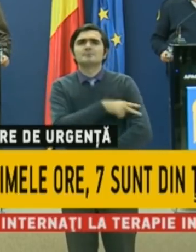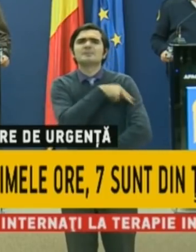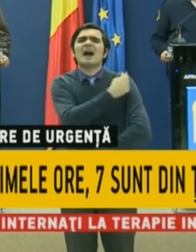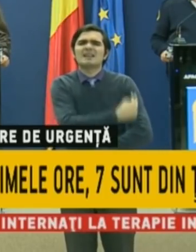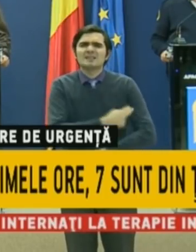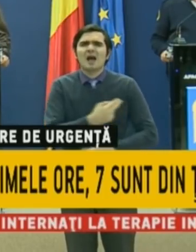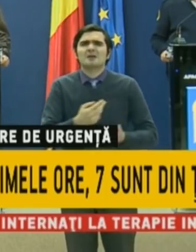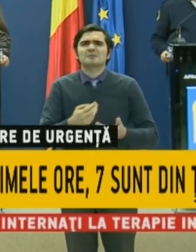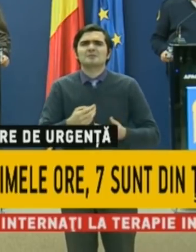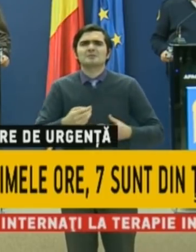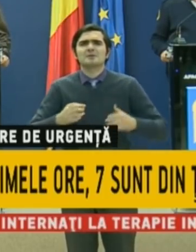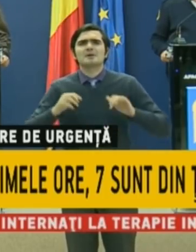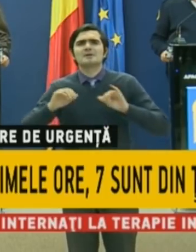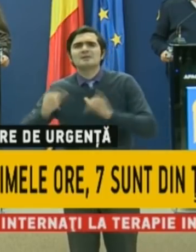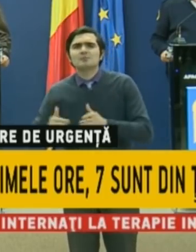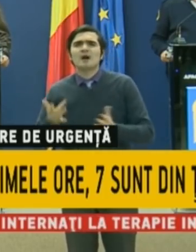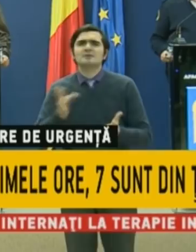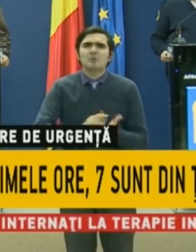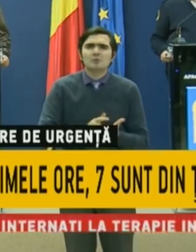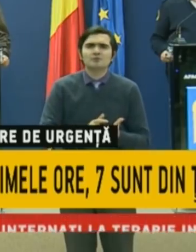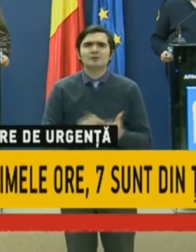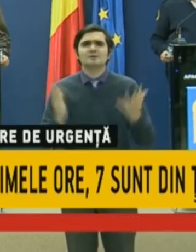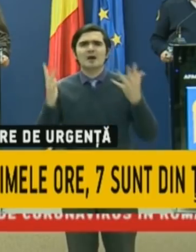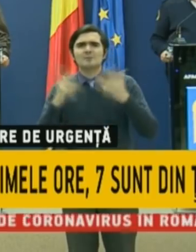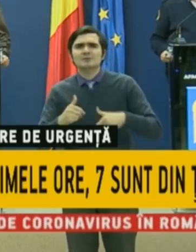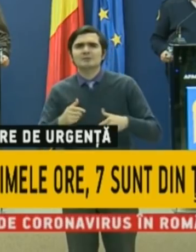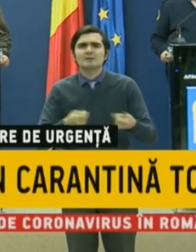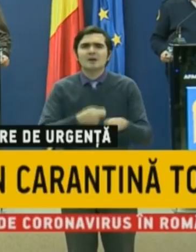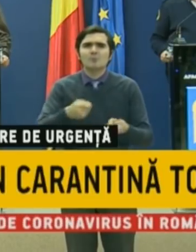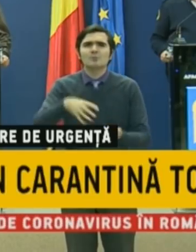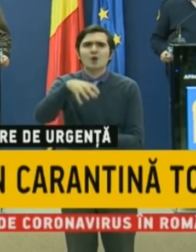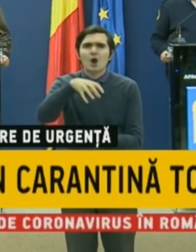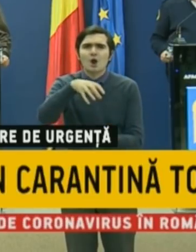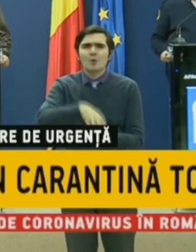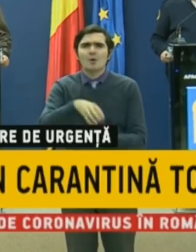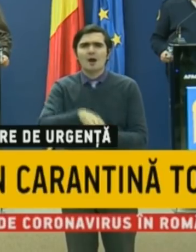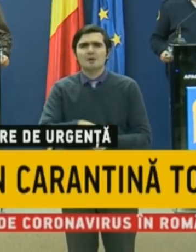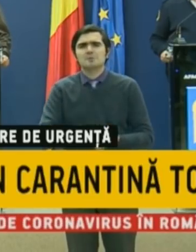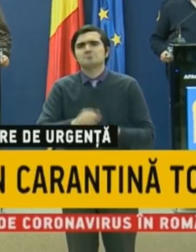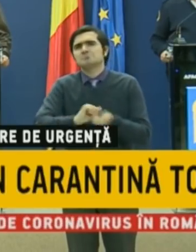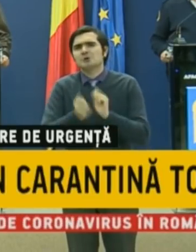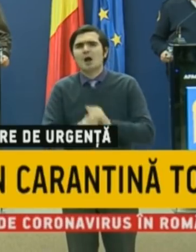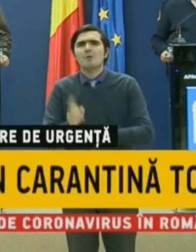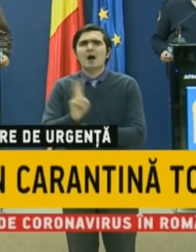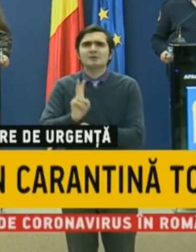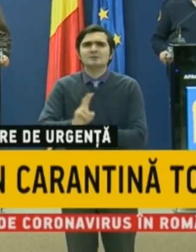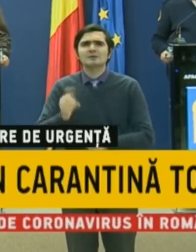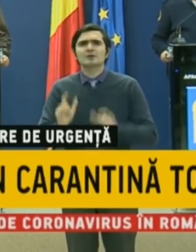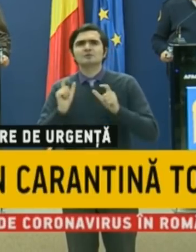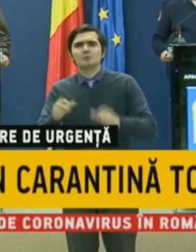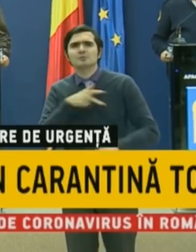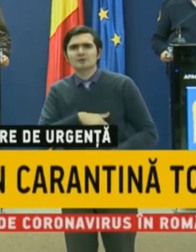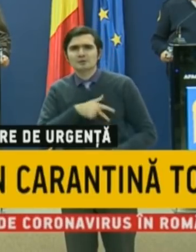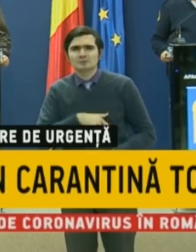situațiile de urgență, administrația publică locală, asistența și protecția